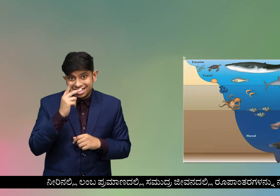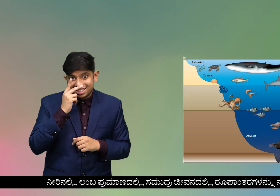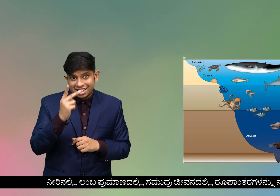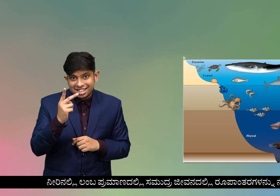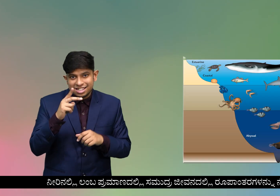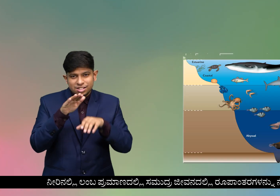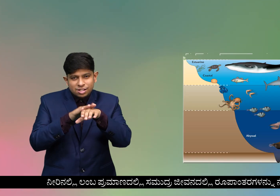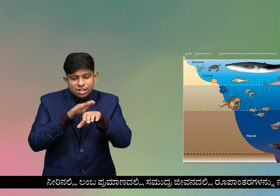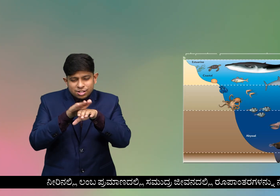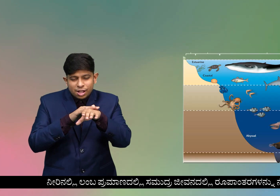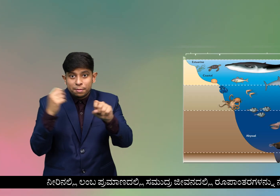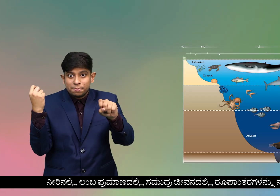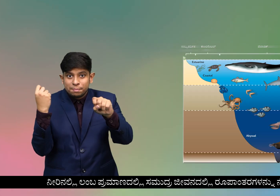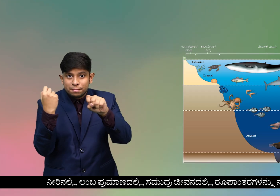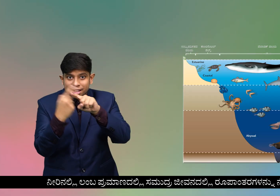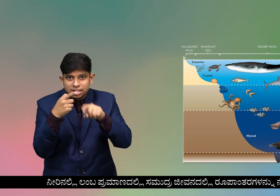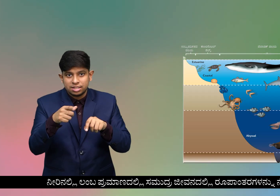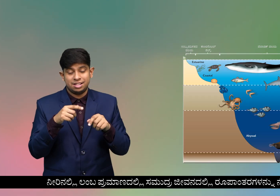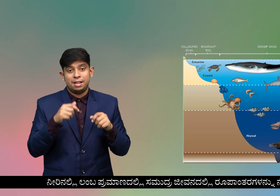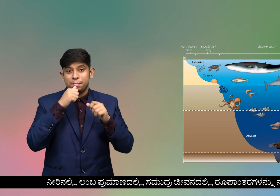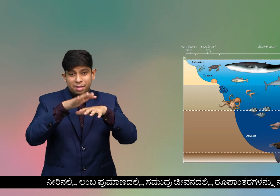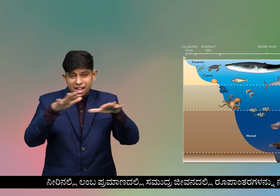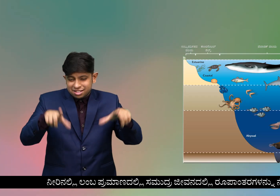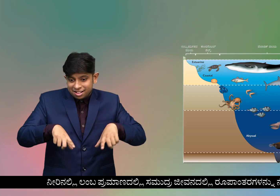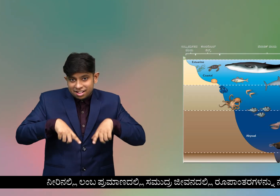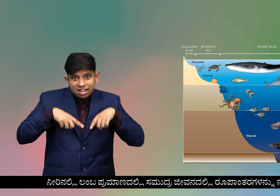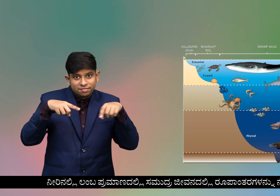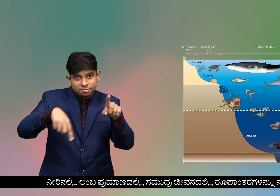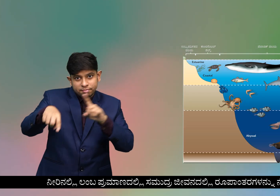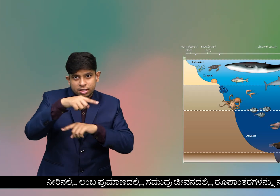ನೀರಿನಲ್ಲಿ ಲಂಬ ಪ್ರಮಾಣದಲ್ಲಿ ಸಮುದ್ರ ಜೀವನದಲ್ಲಿ ರೂಪಾಂತರಗಳನ್ನು ನೋಡೋಣ.